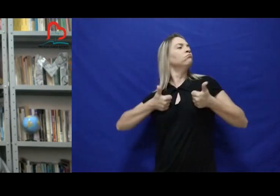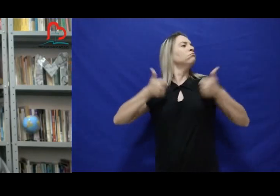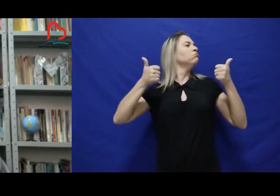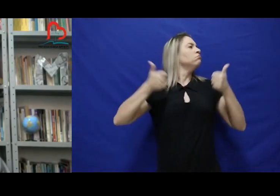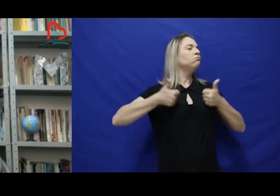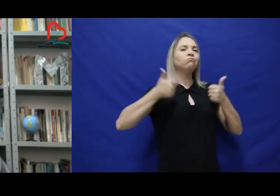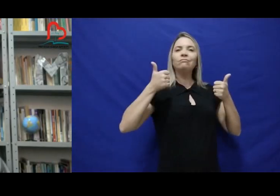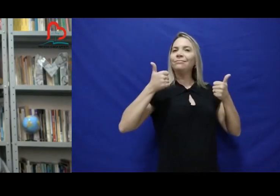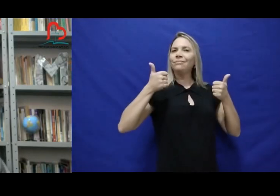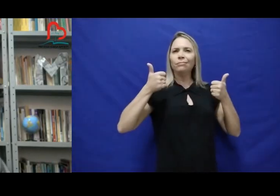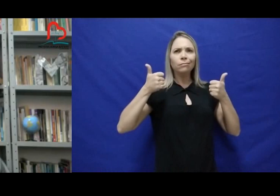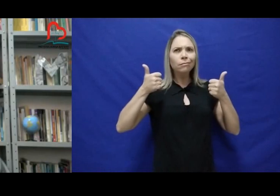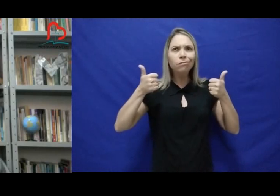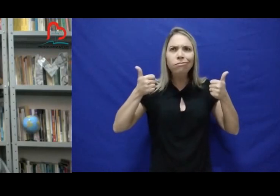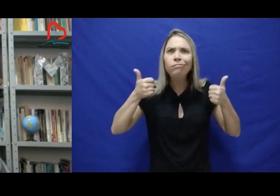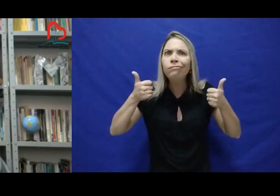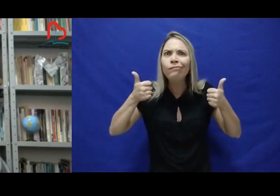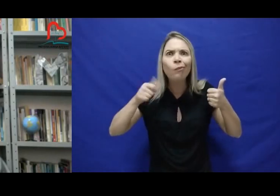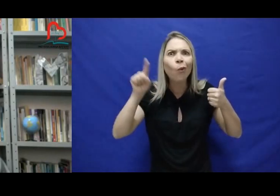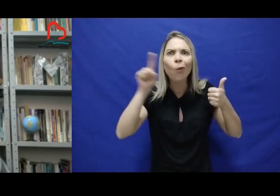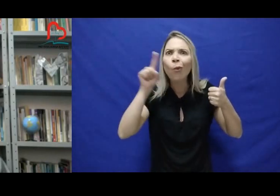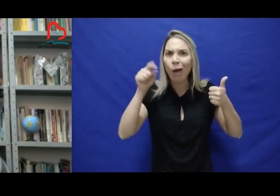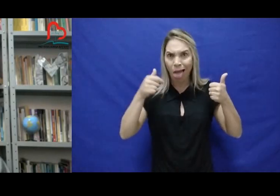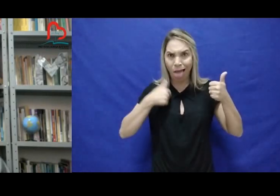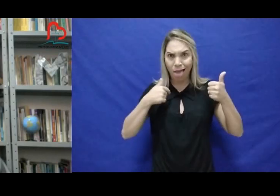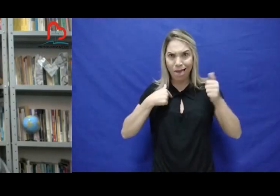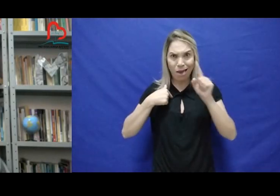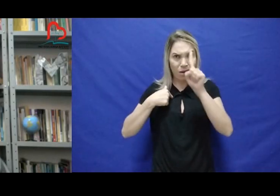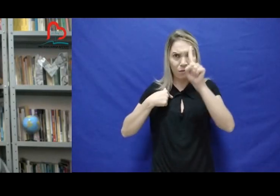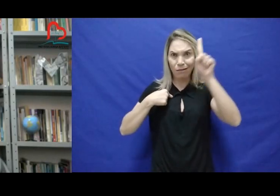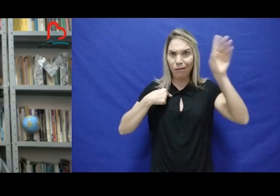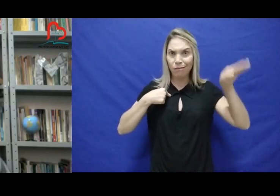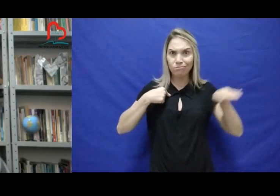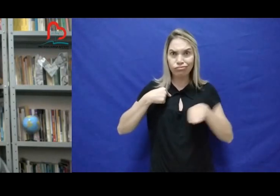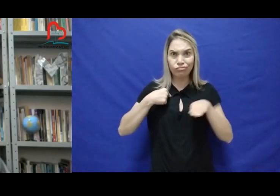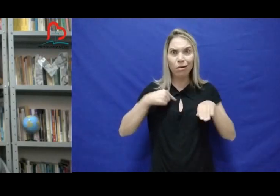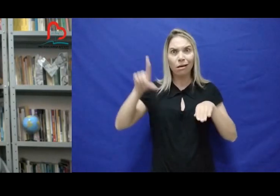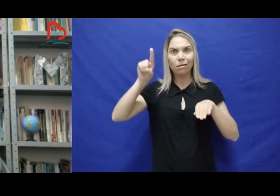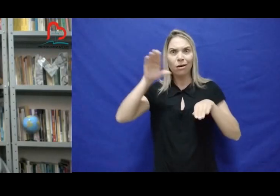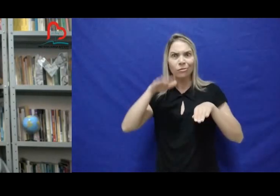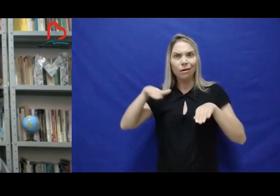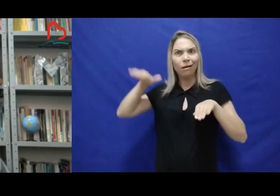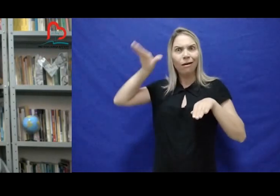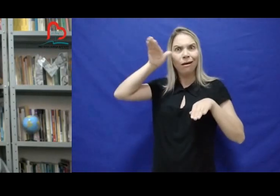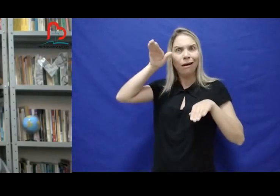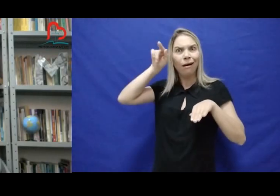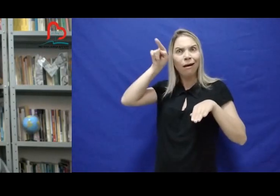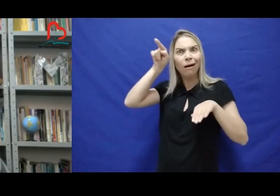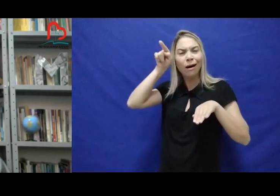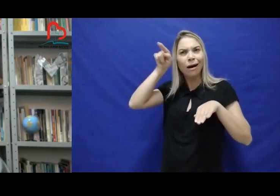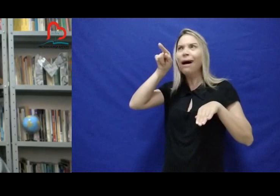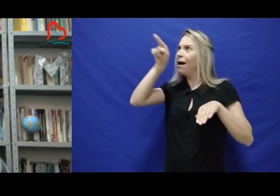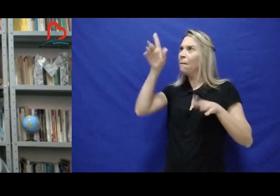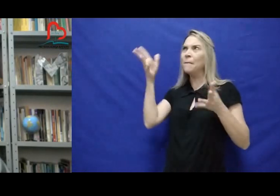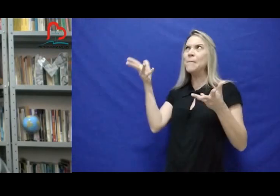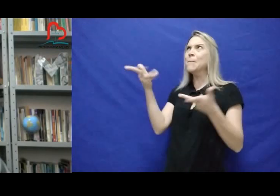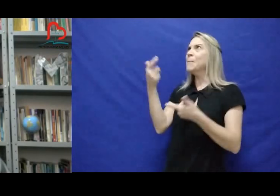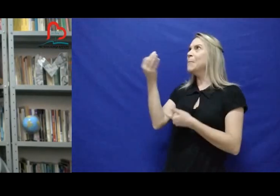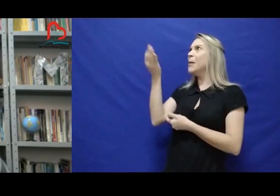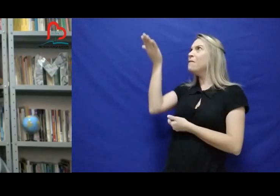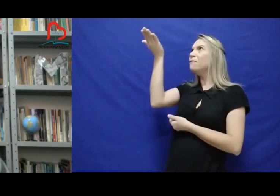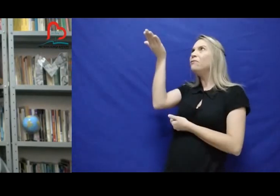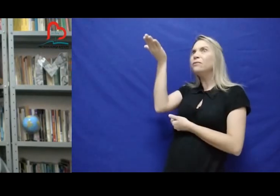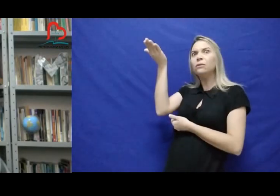Deus nos dá poder, porque estamos satisfeitos nele, para não desejarmos a glória que deve ser dada a